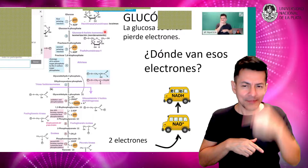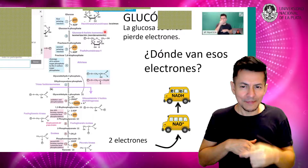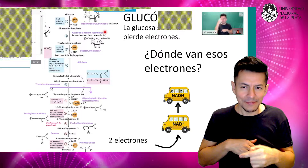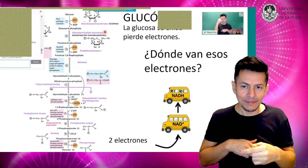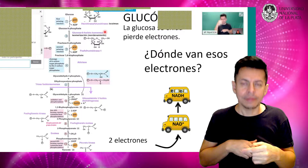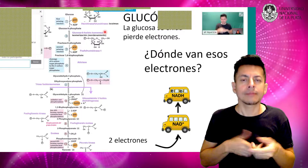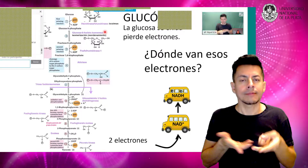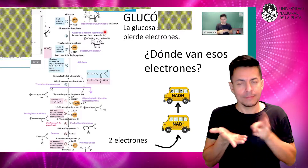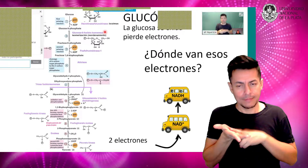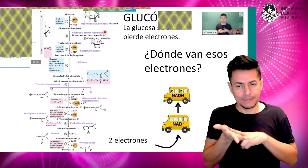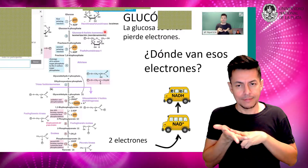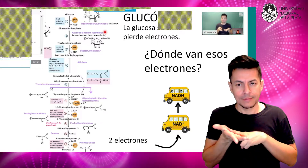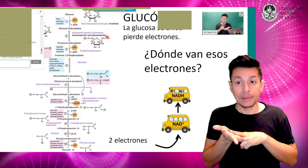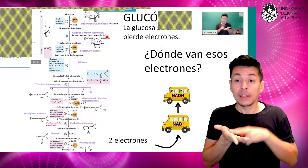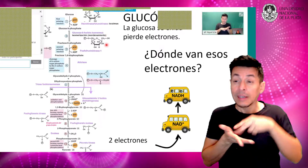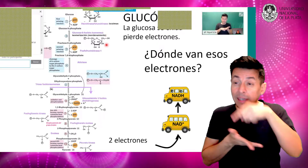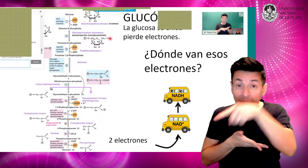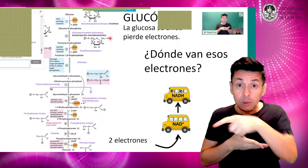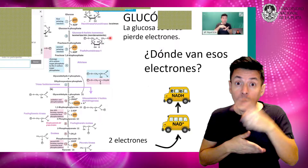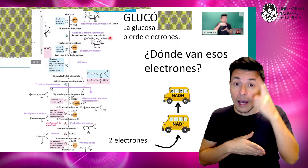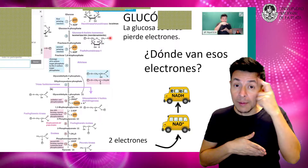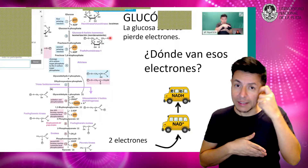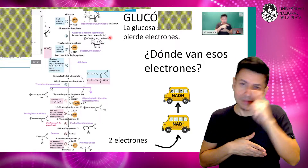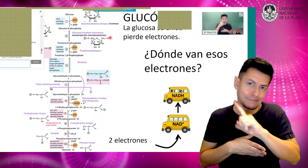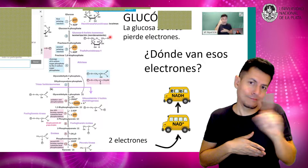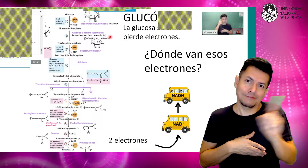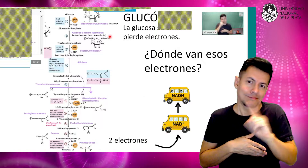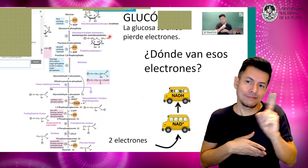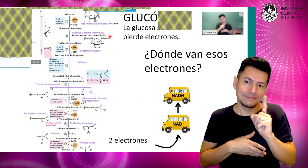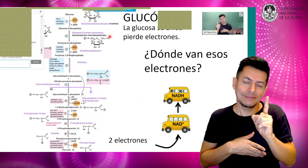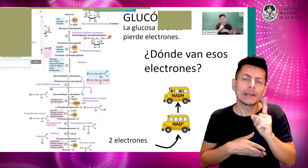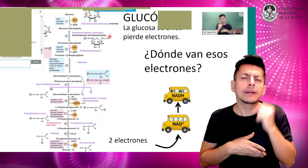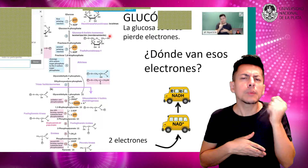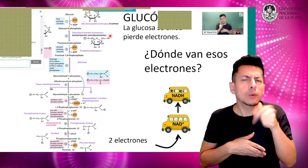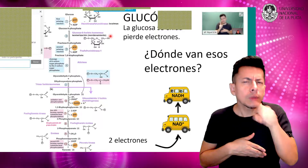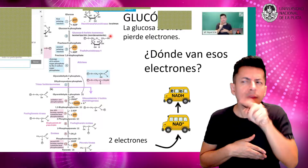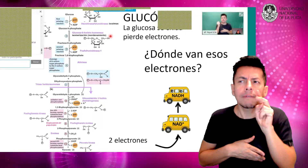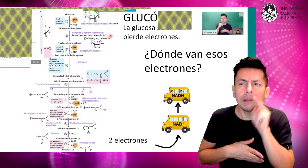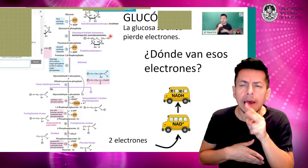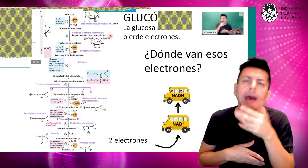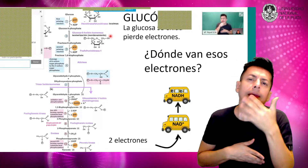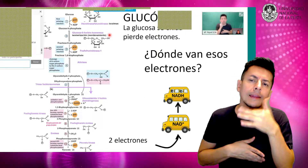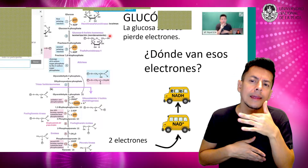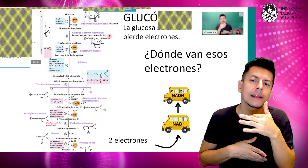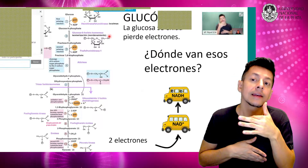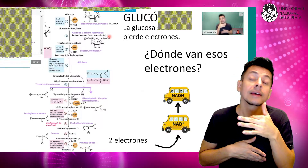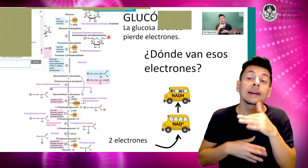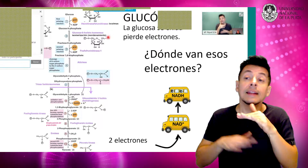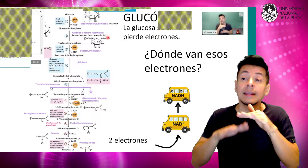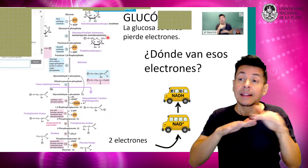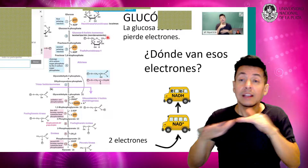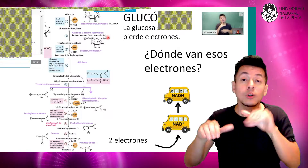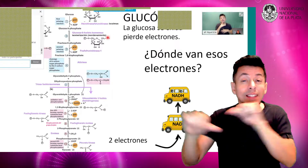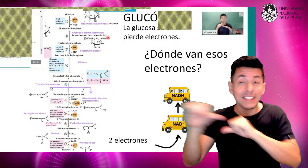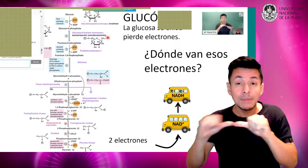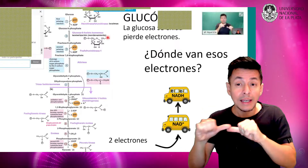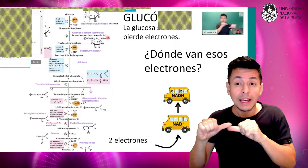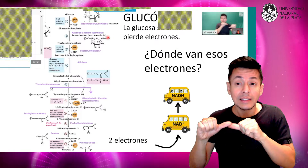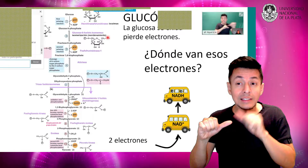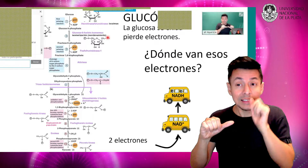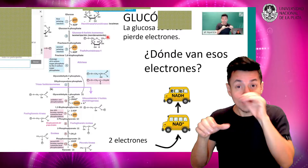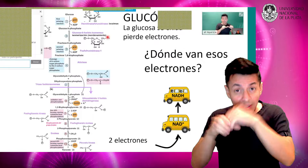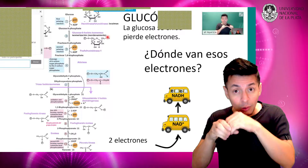no tienen que aprenderse de memoria estos nombres, pero es importante que entendamos que la mayoría de las reacciones químicas que ocurren en la célula